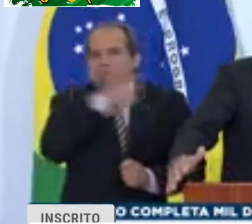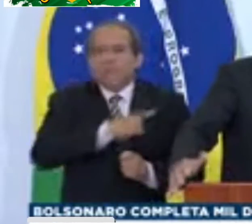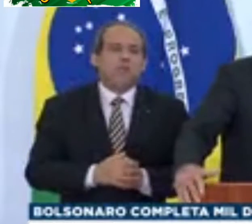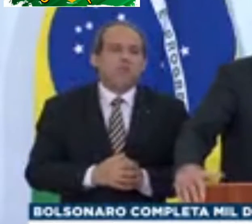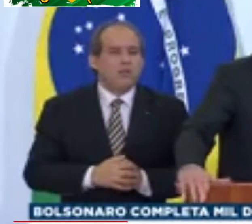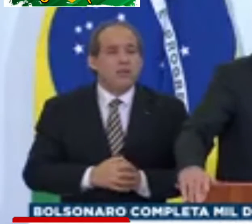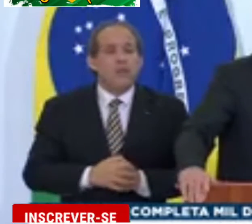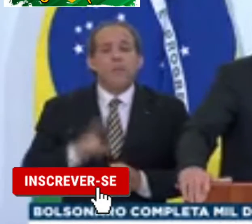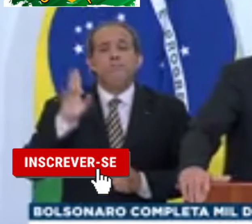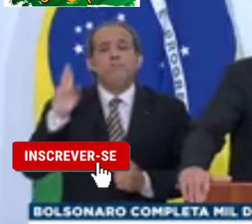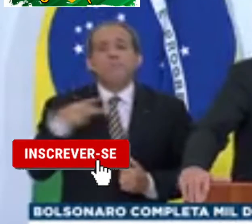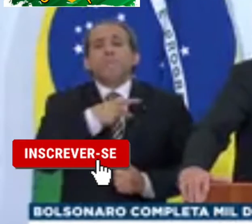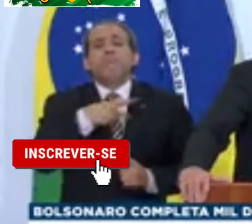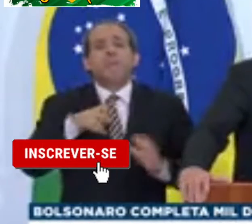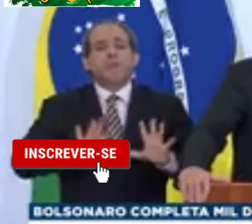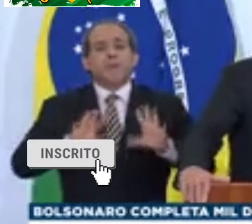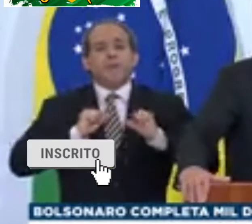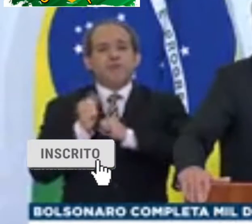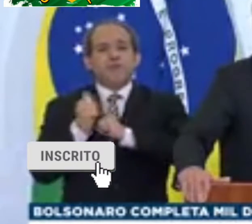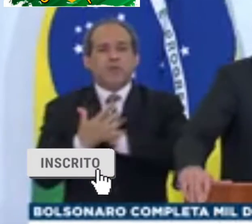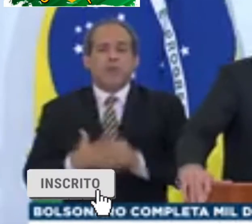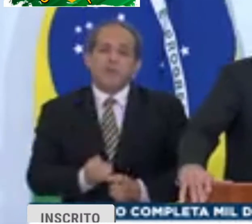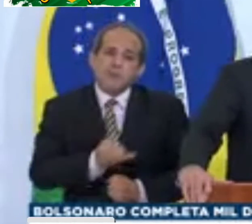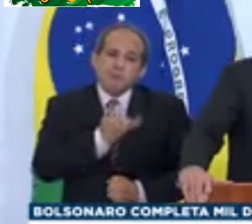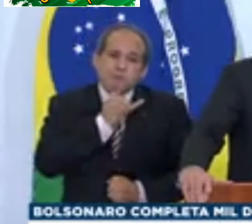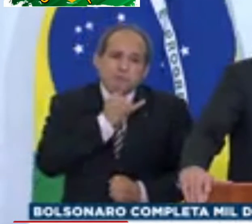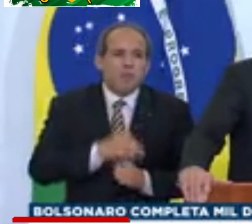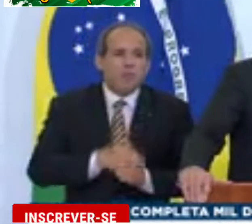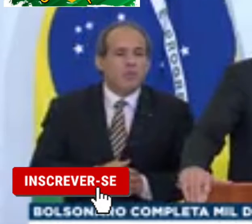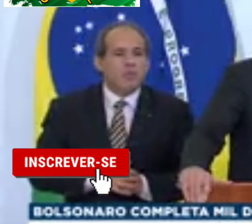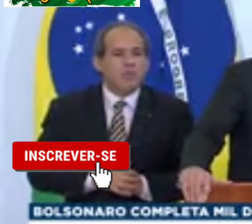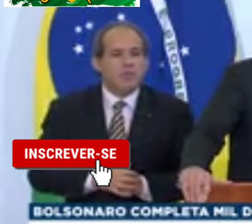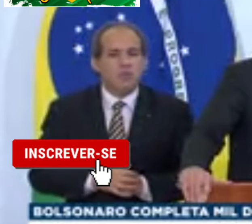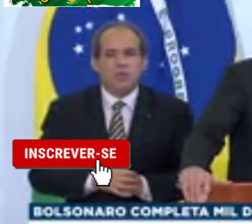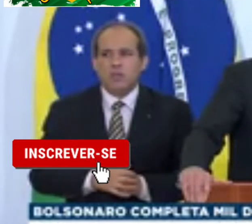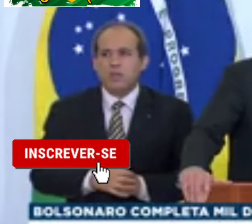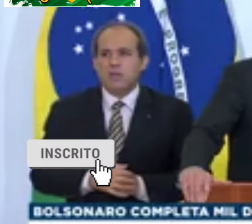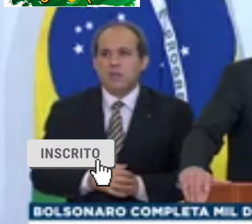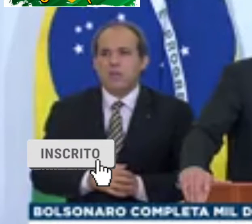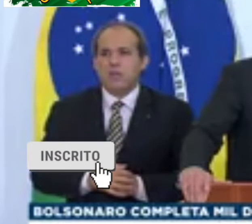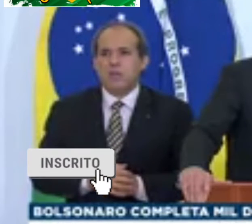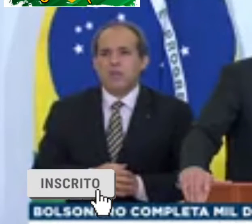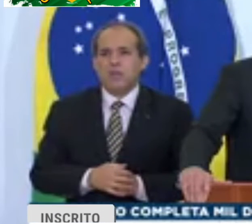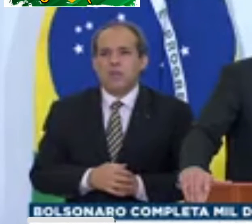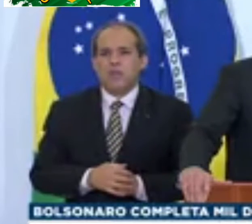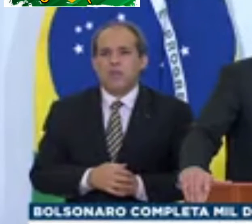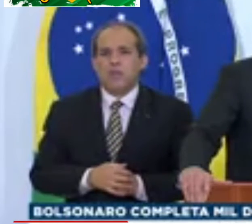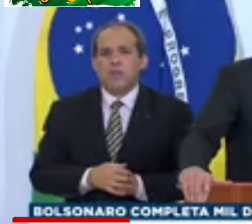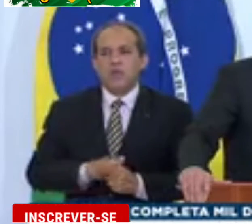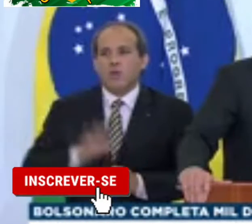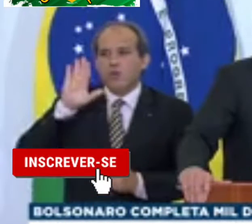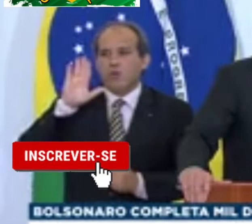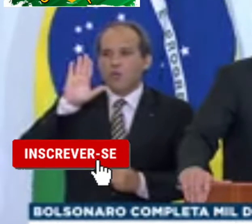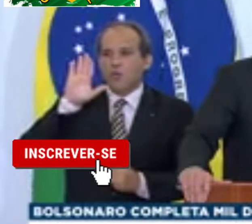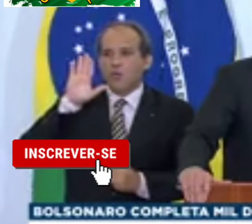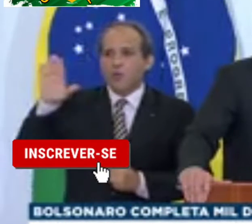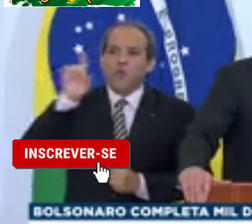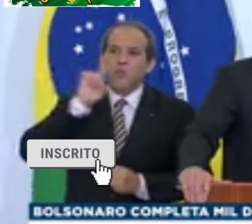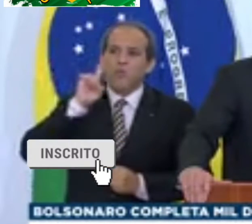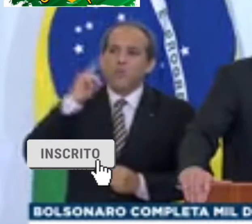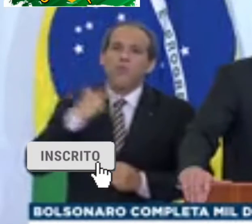Falei, você está infectado. Infelizmente não vai poder viajar conosco. Eu não vou falar tudo que conversei com